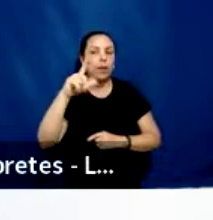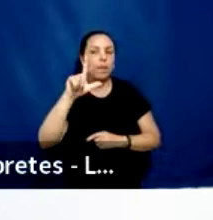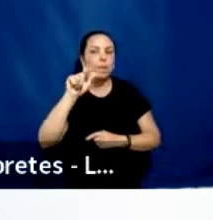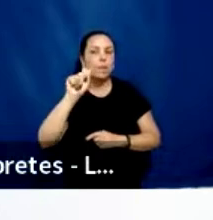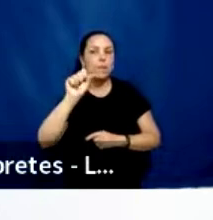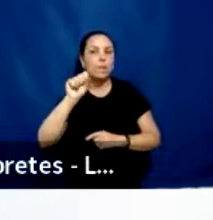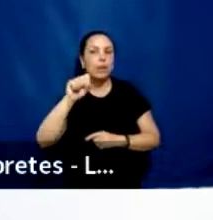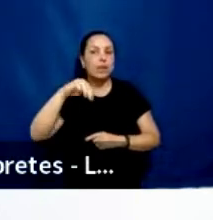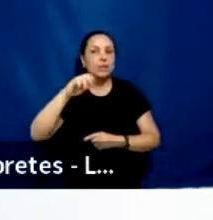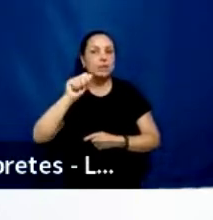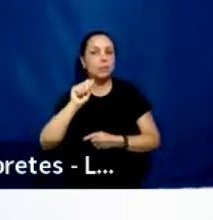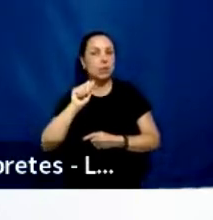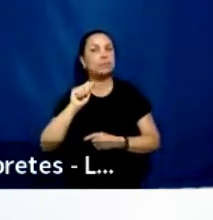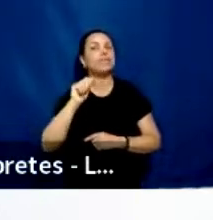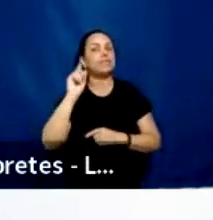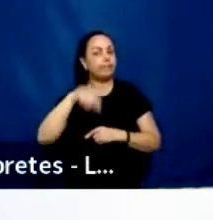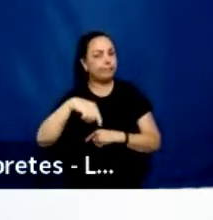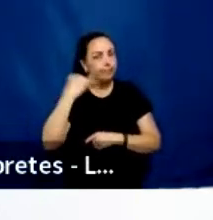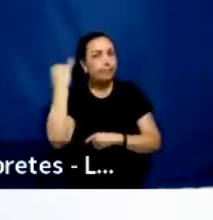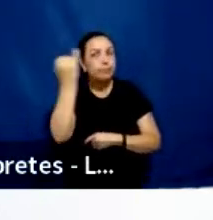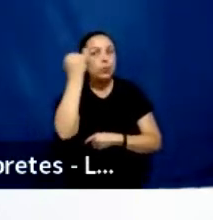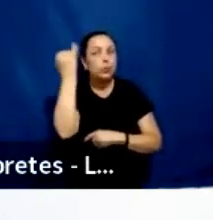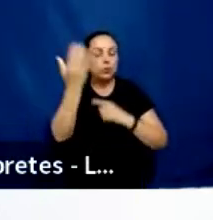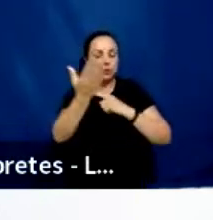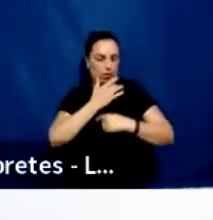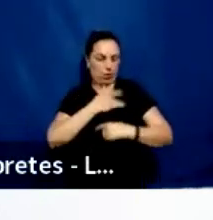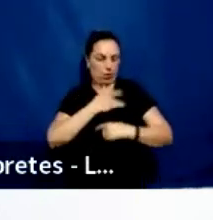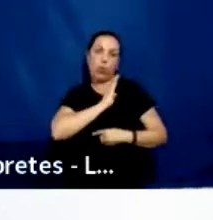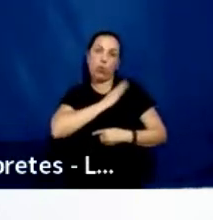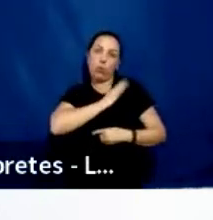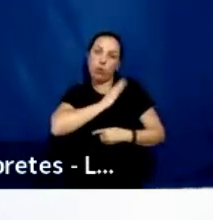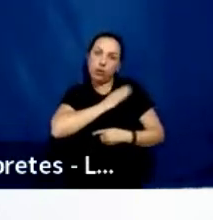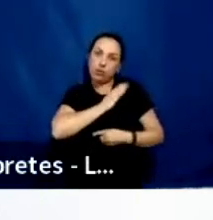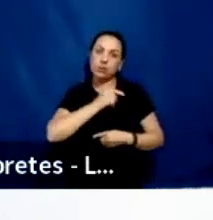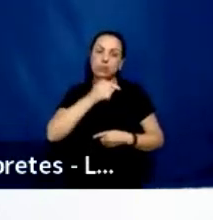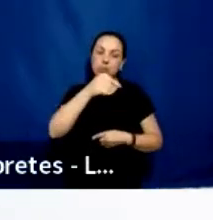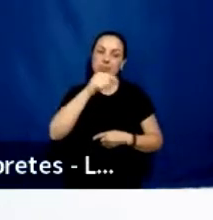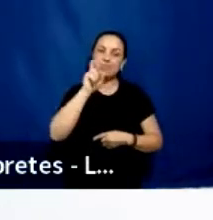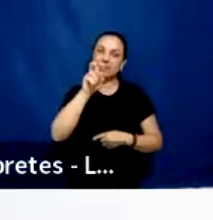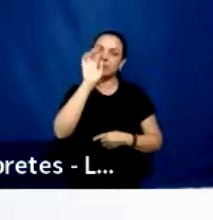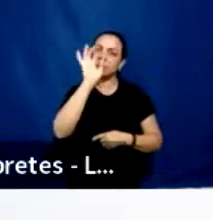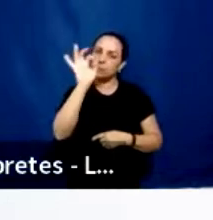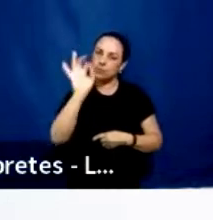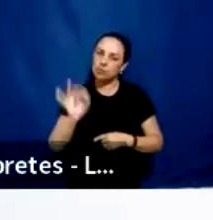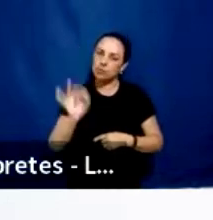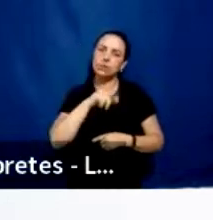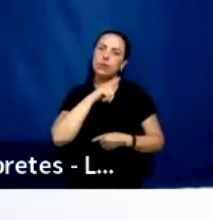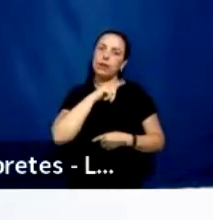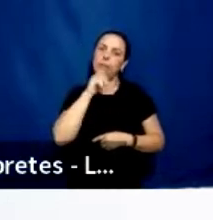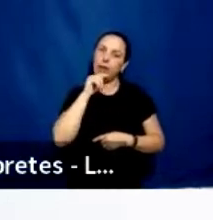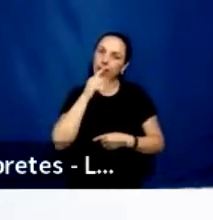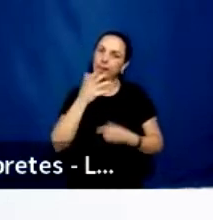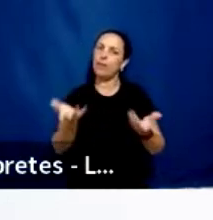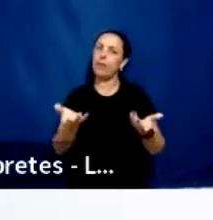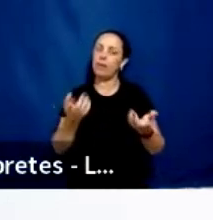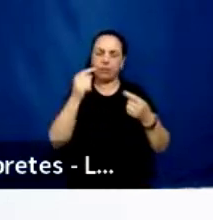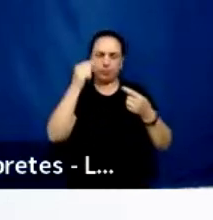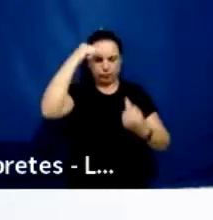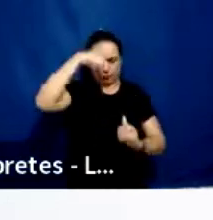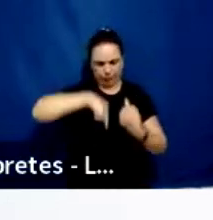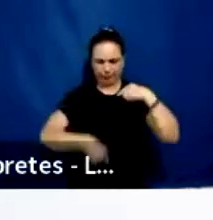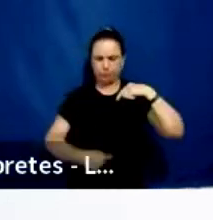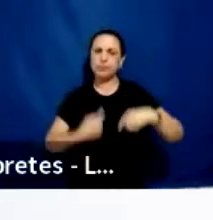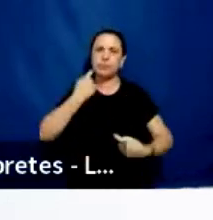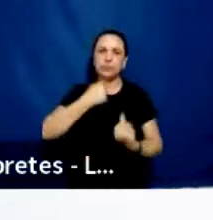muito importante. O nosso coração também é composto de 75% de água. É ele quem vai levar